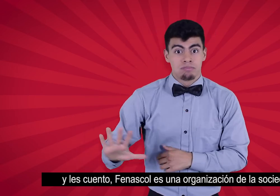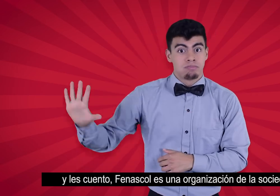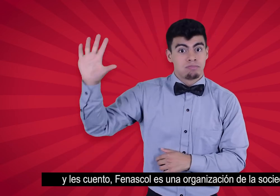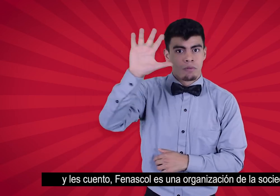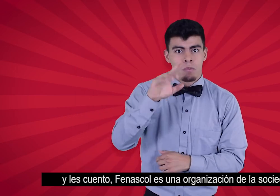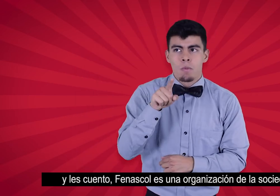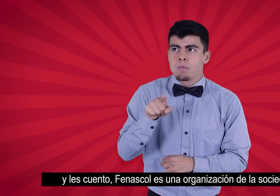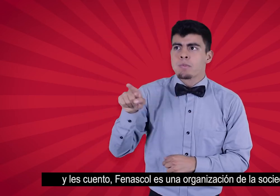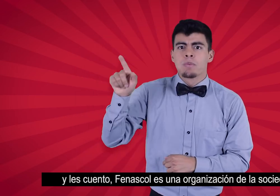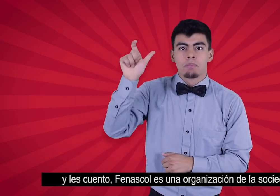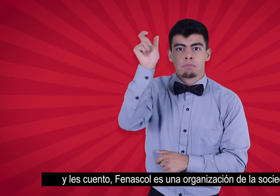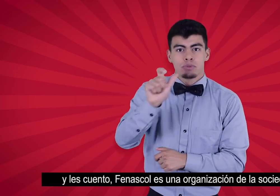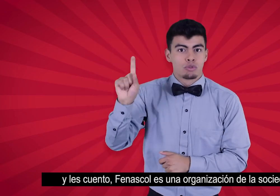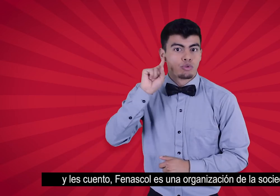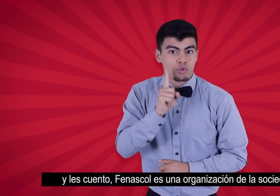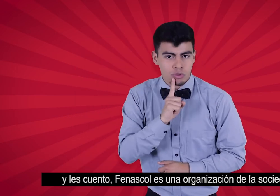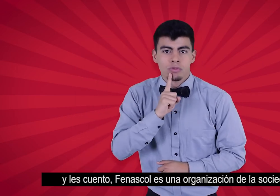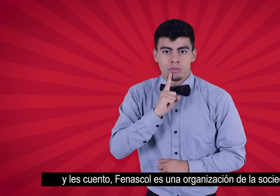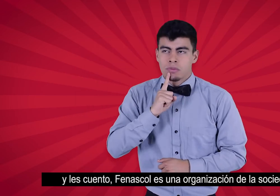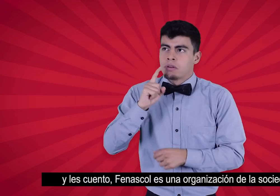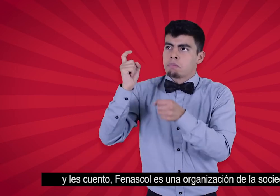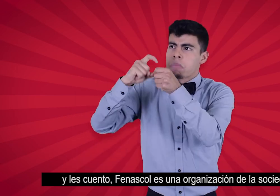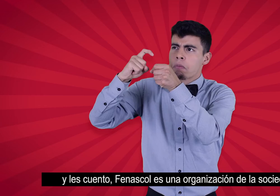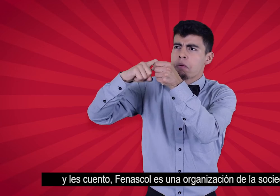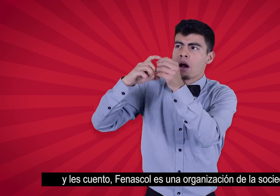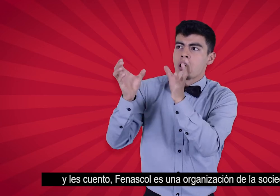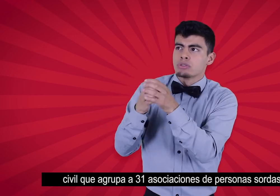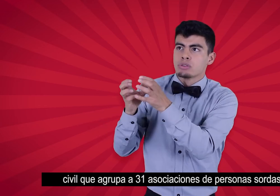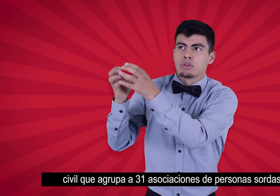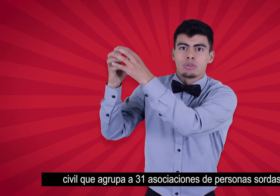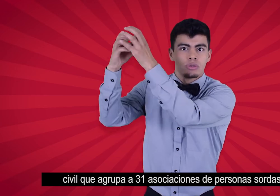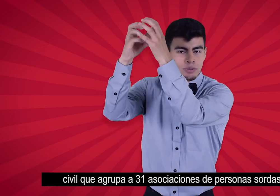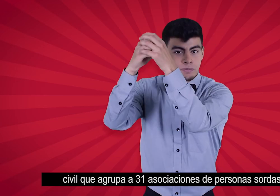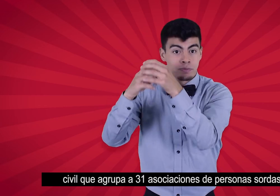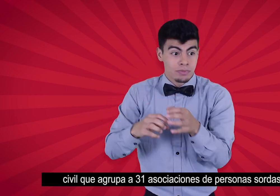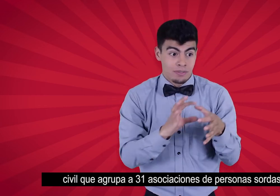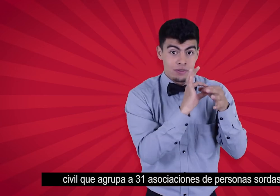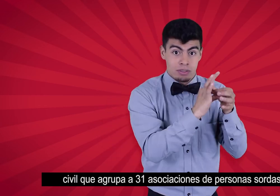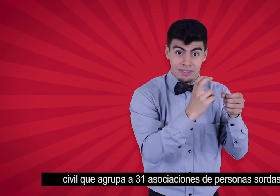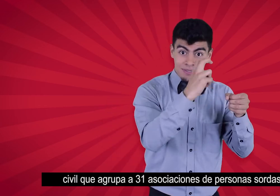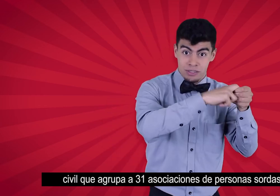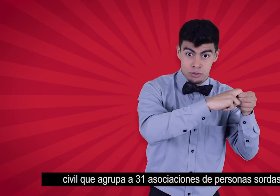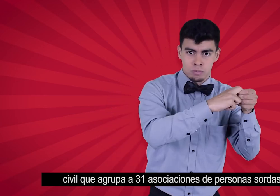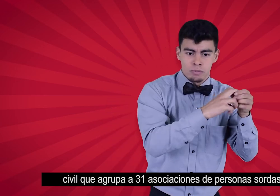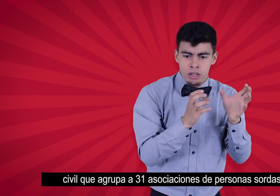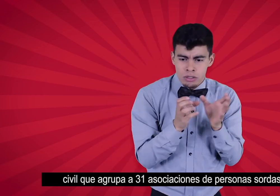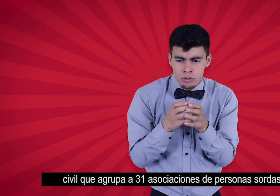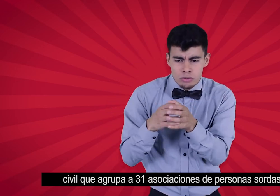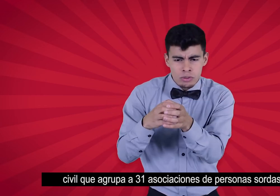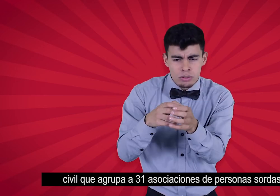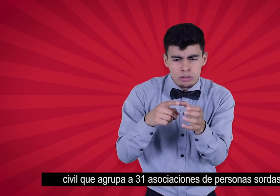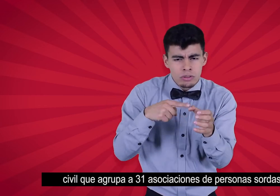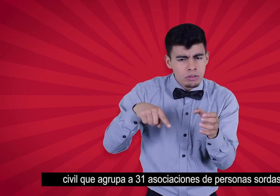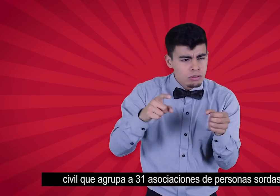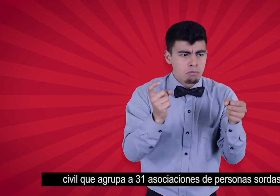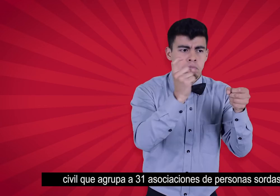FENASCOL es una organización de la sociedad civil que agrupa a 31 asociaciones